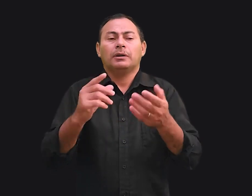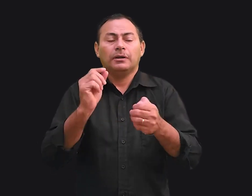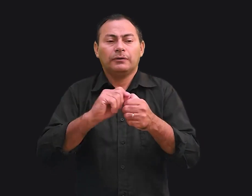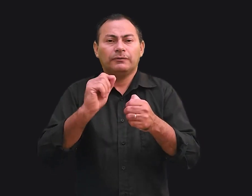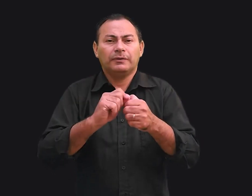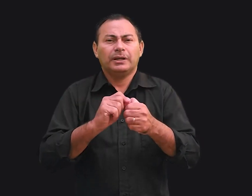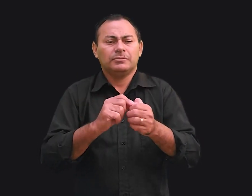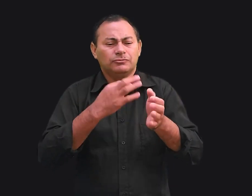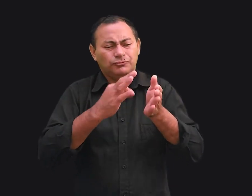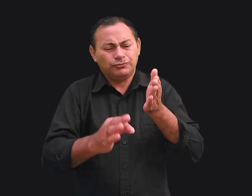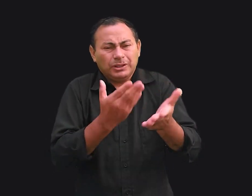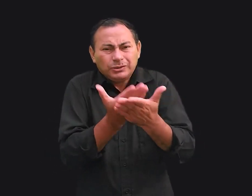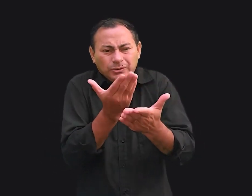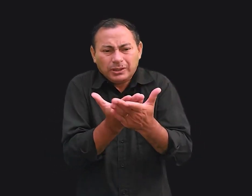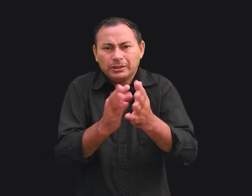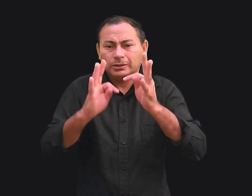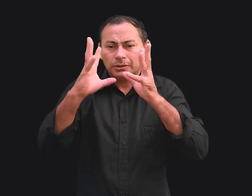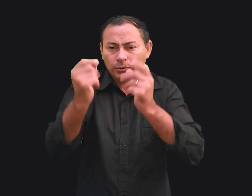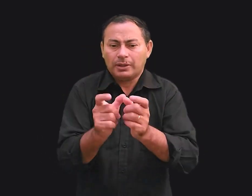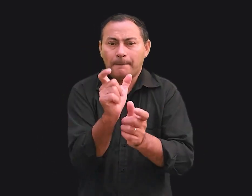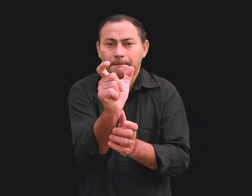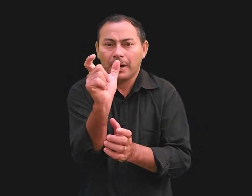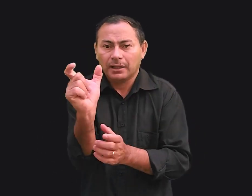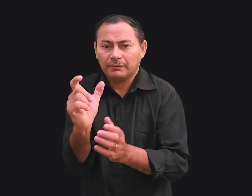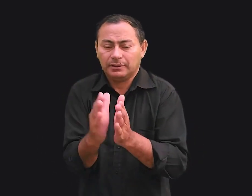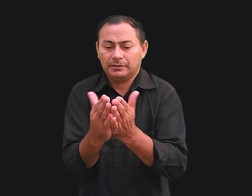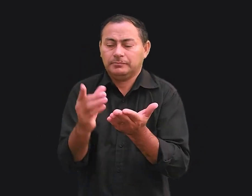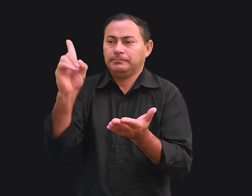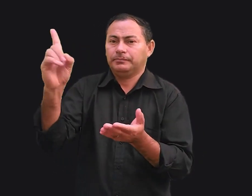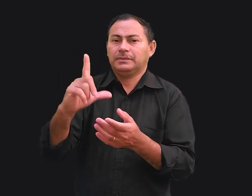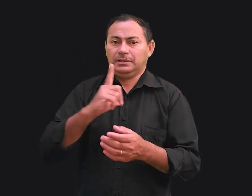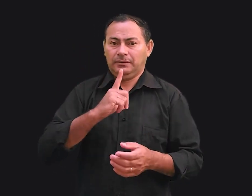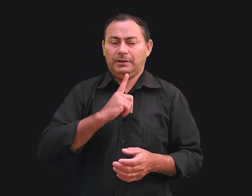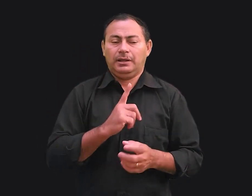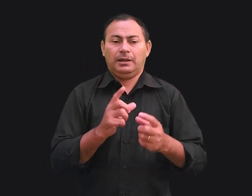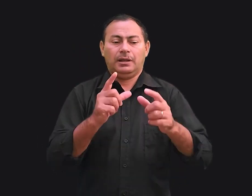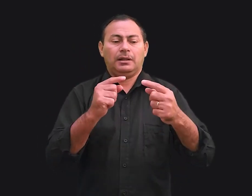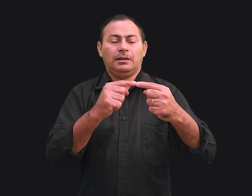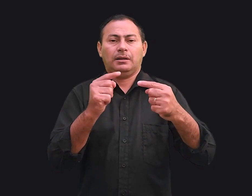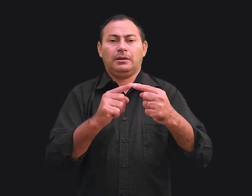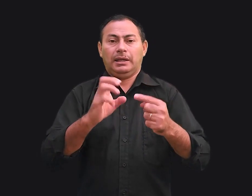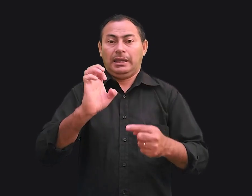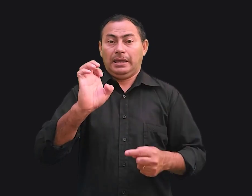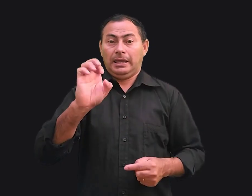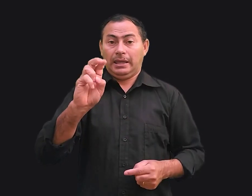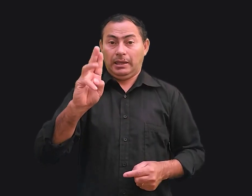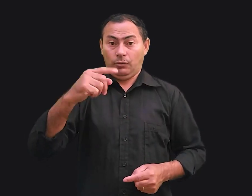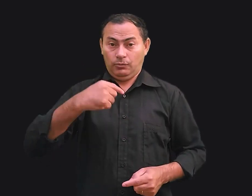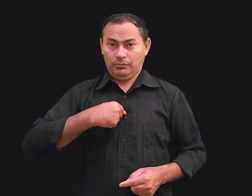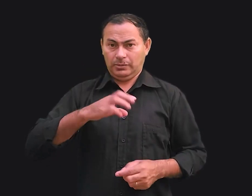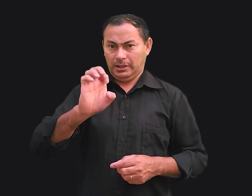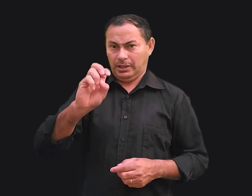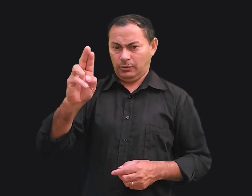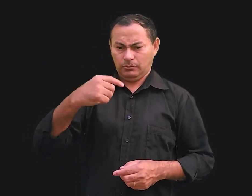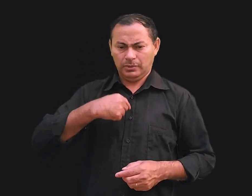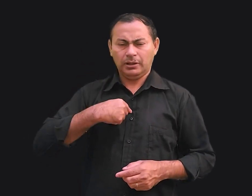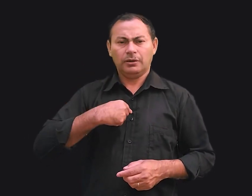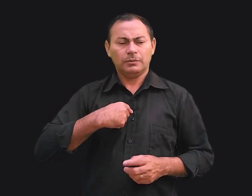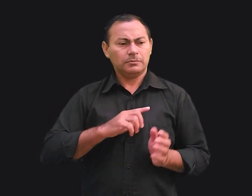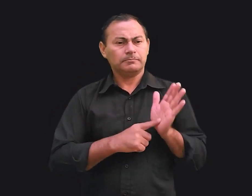fiz um extenso estudo de todas as palavras na Bíblia que tivessem a ver com eu. E com isso obtive uma